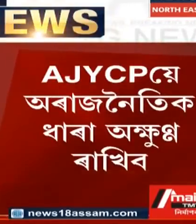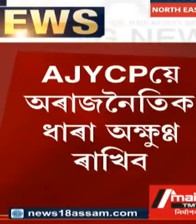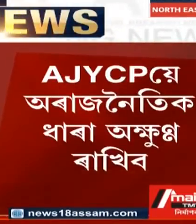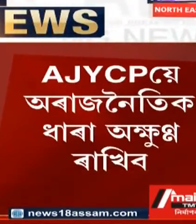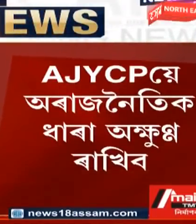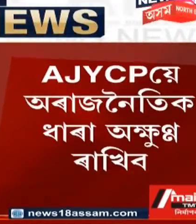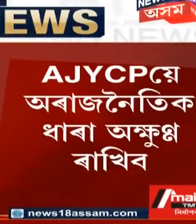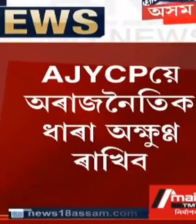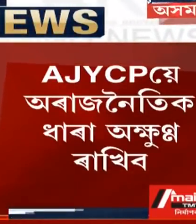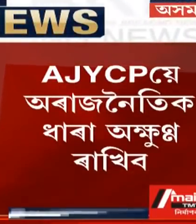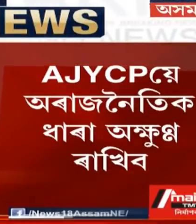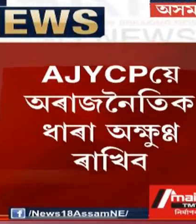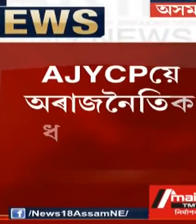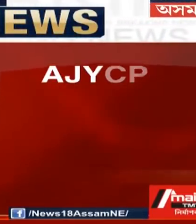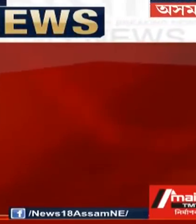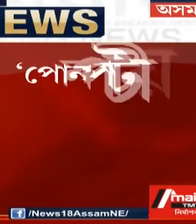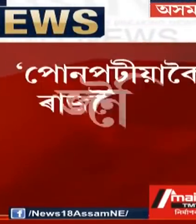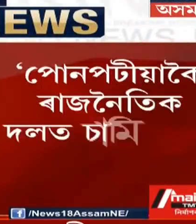এক সাম্প্রদায়িক